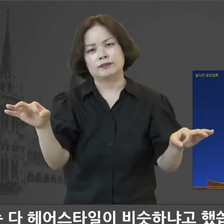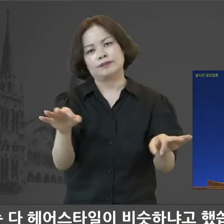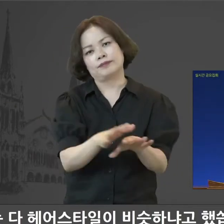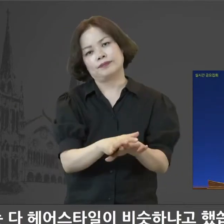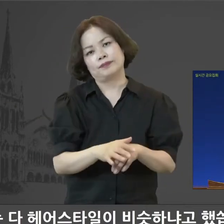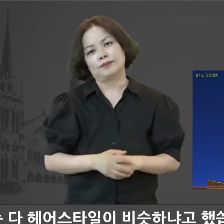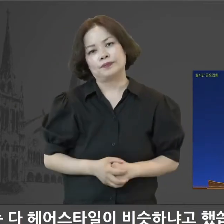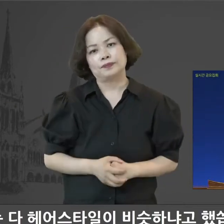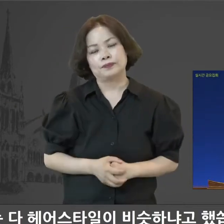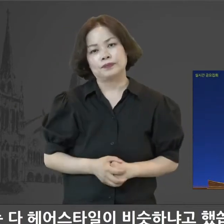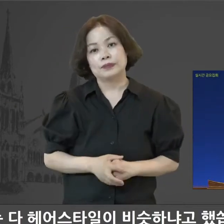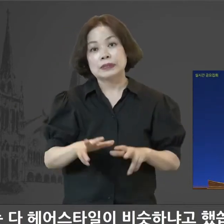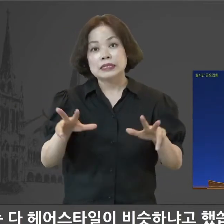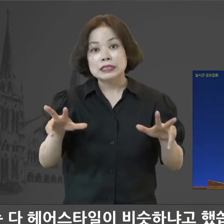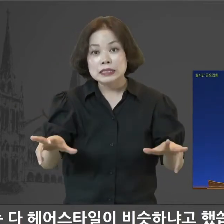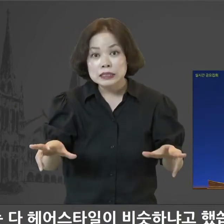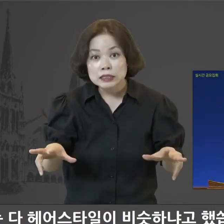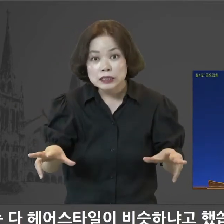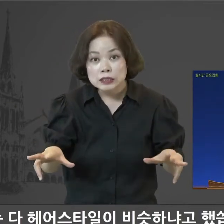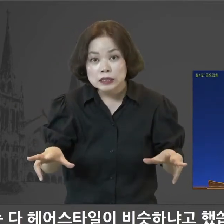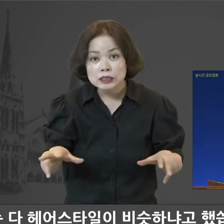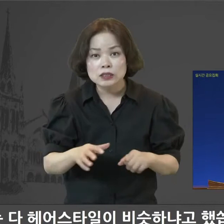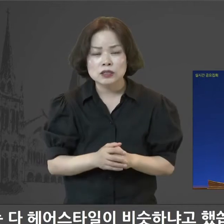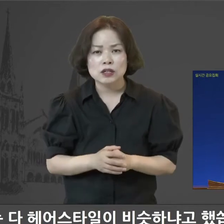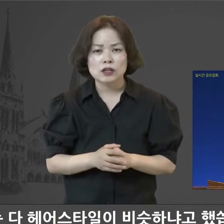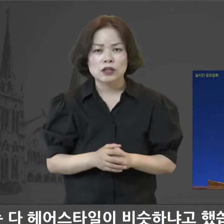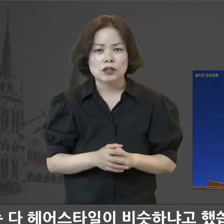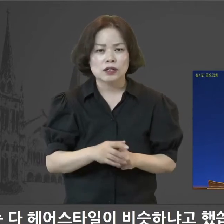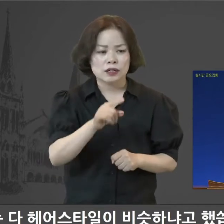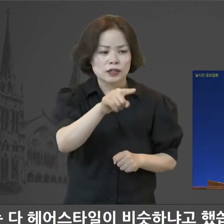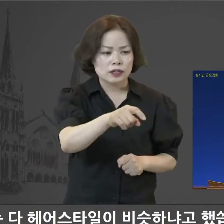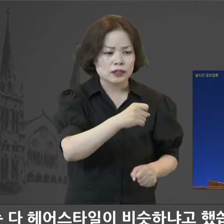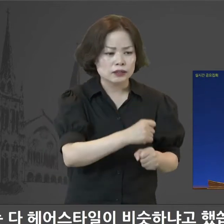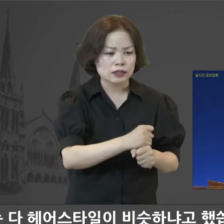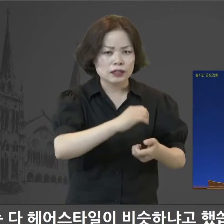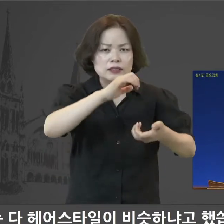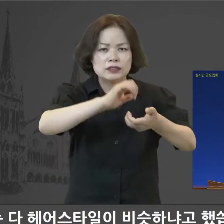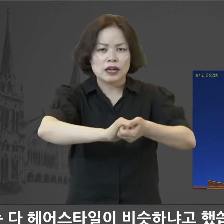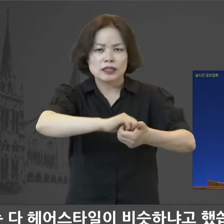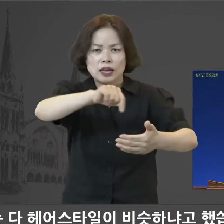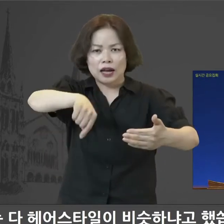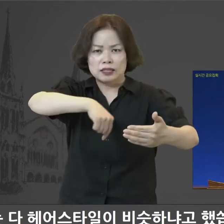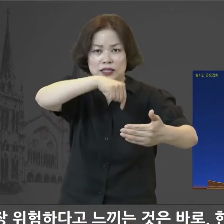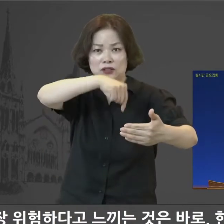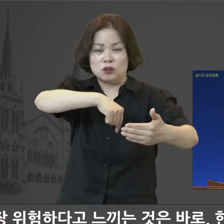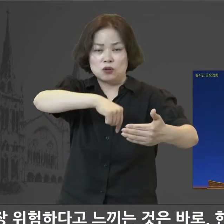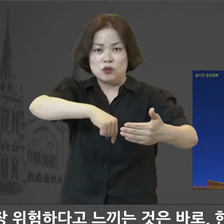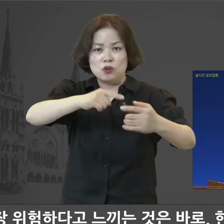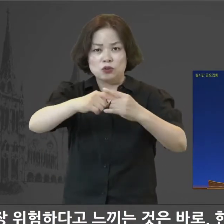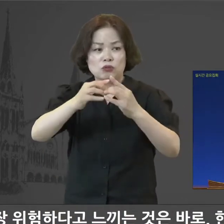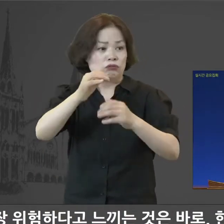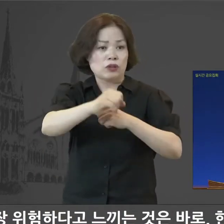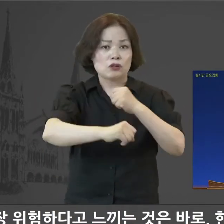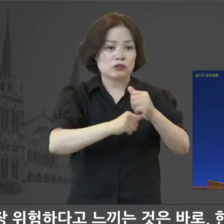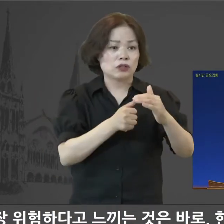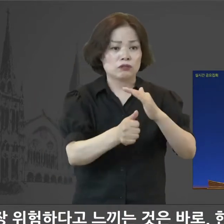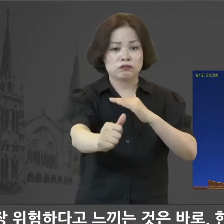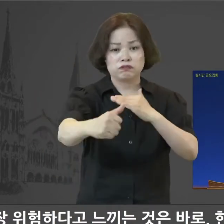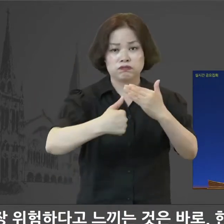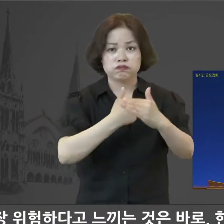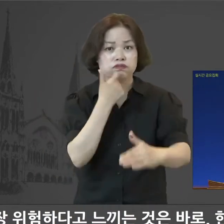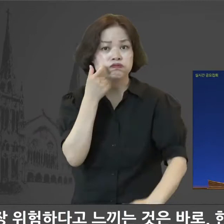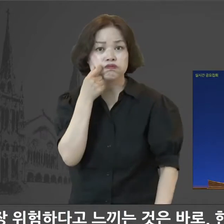그러니까 지금 우리가 이 제한당하는 상황 속에서 교회 자유롭게 출입 못하고 이러는